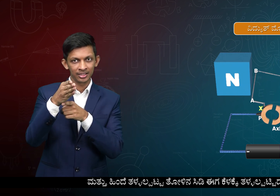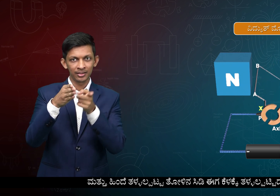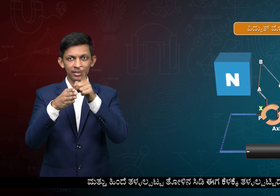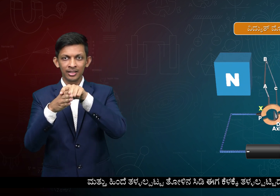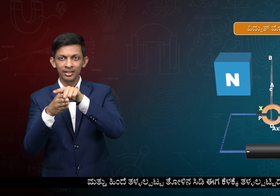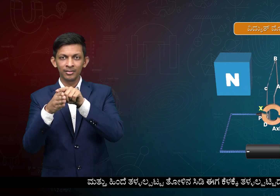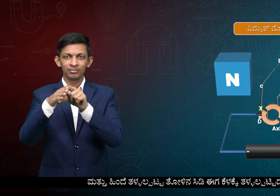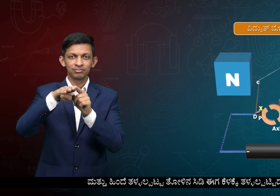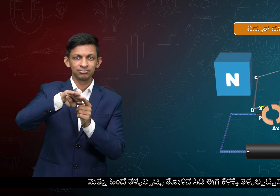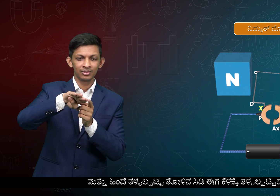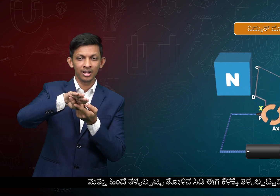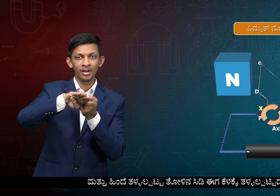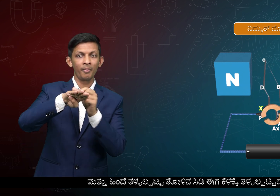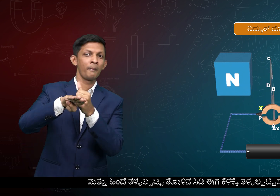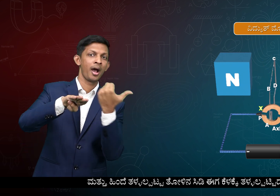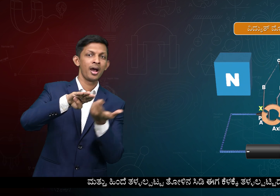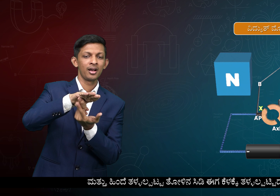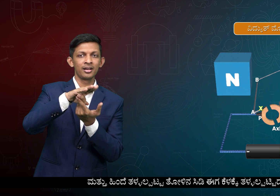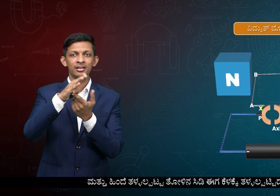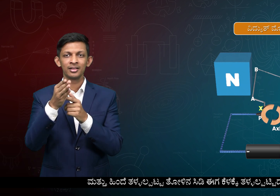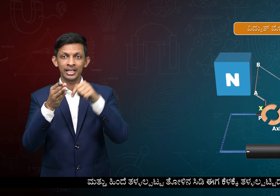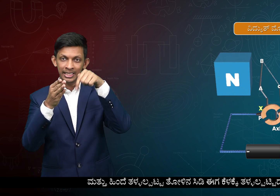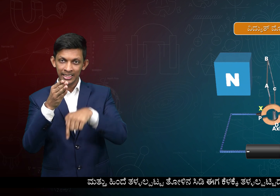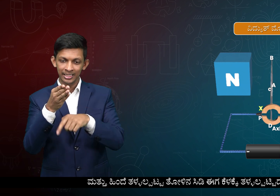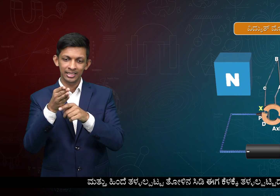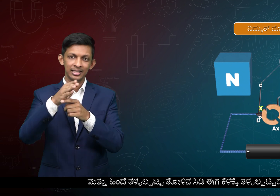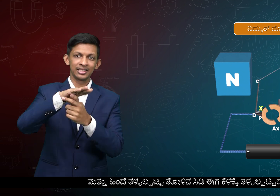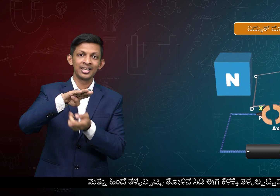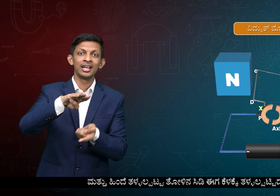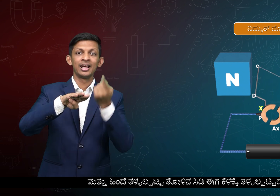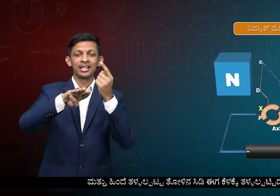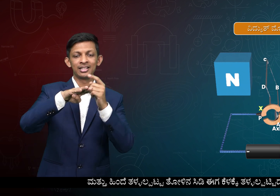ತೋಳಿನ CD ಈಗ ಕೆಳಕ್ಕೆ ತಳ್ಳಲ್ಪಟ್ಟಿದೆ.